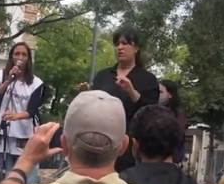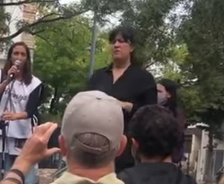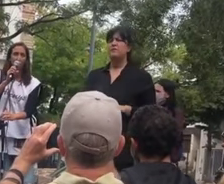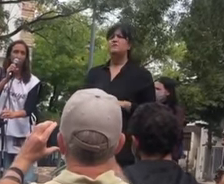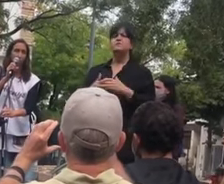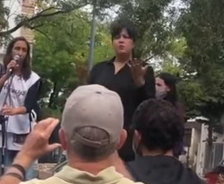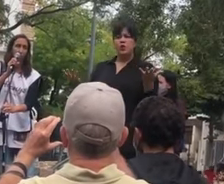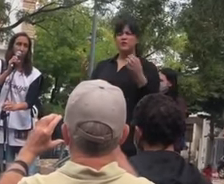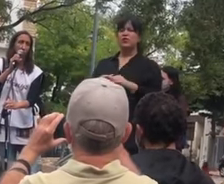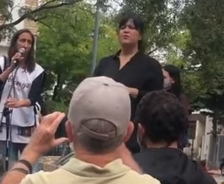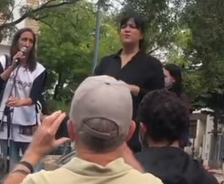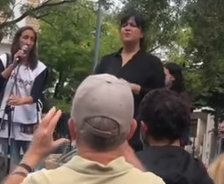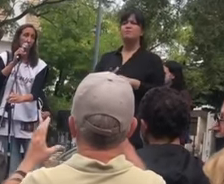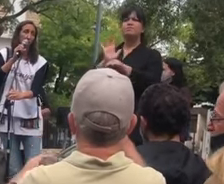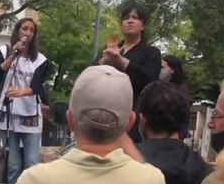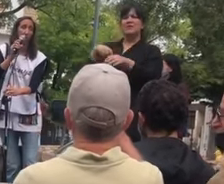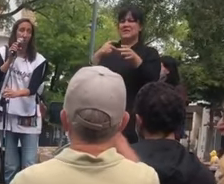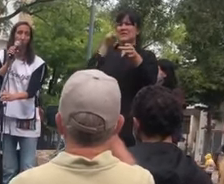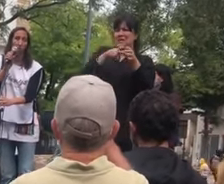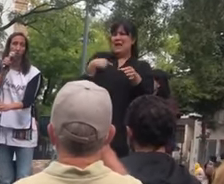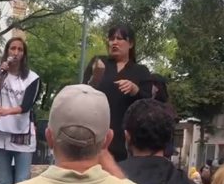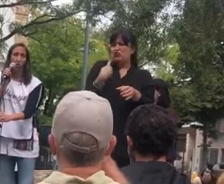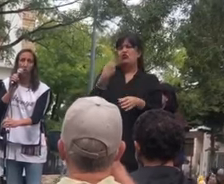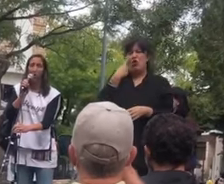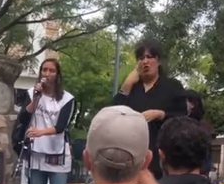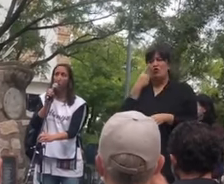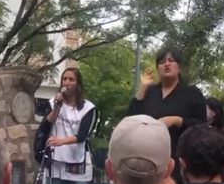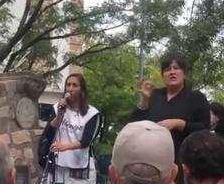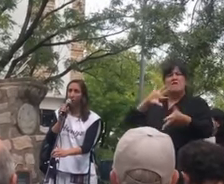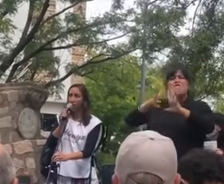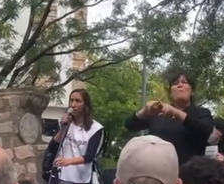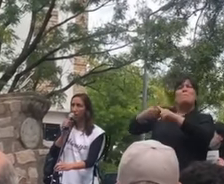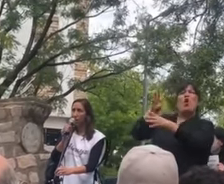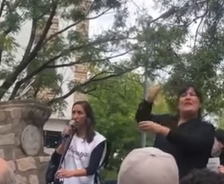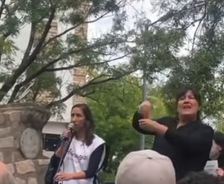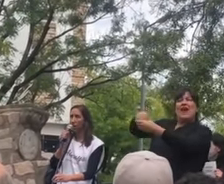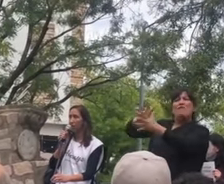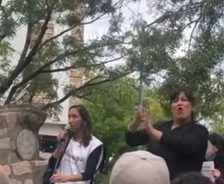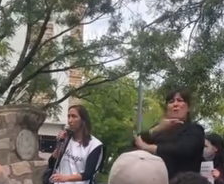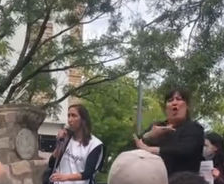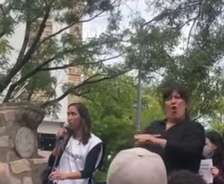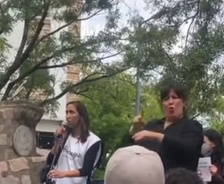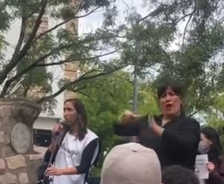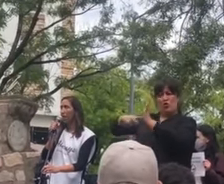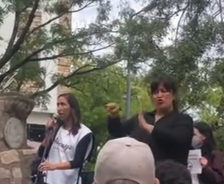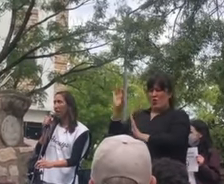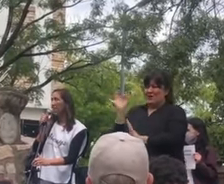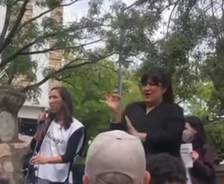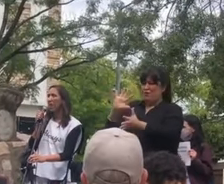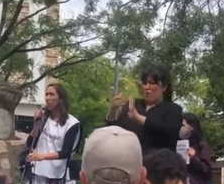Por eso, como sindicato, porque conocemos cuál es la política del gobierno de la ciudad,